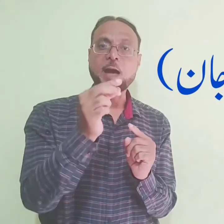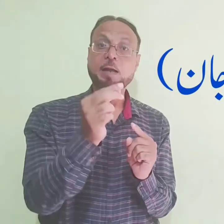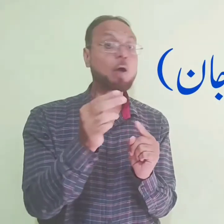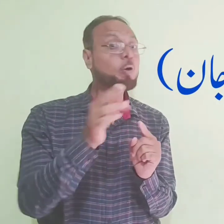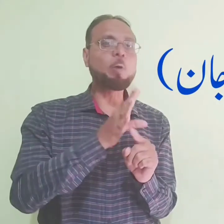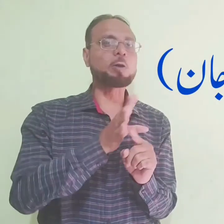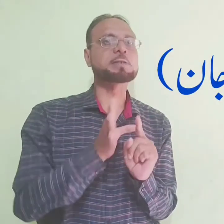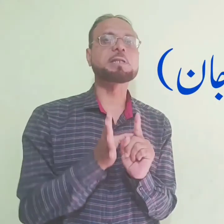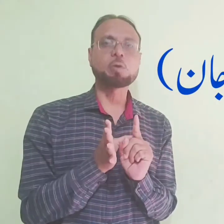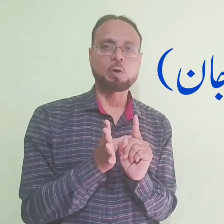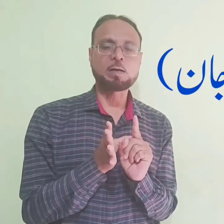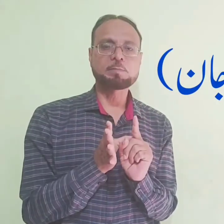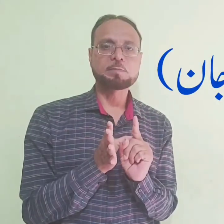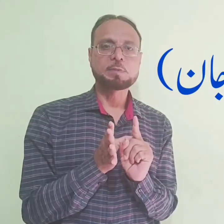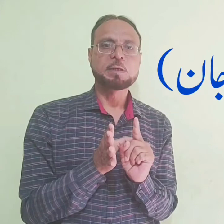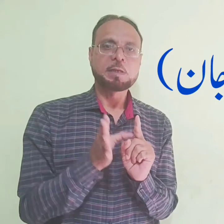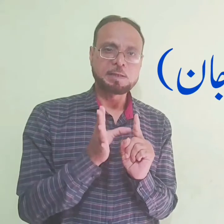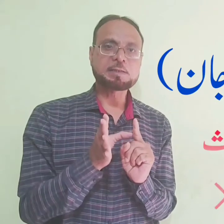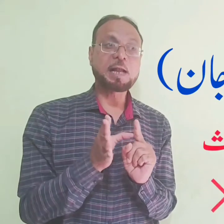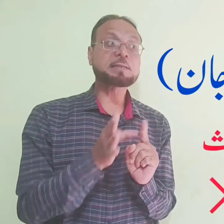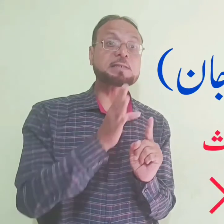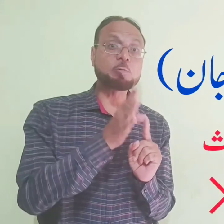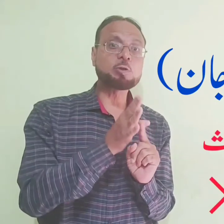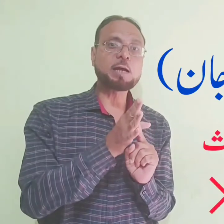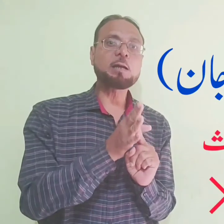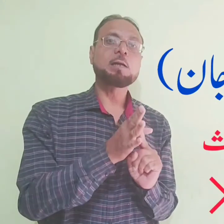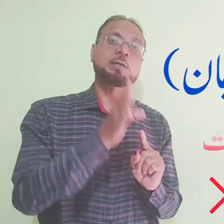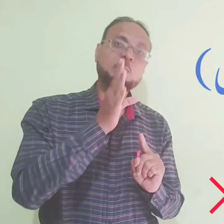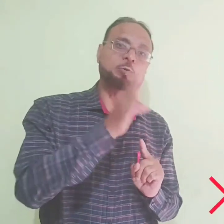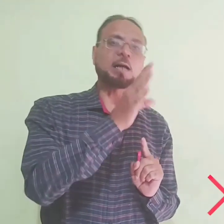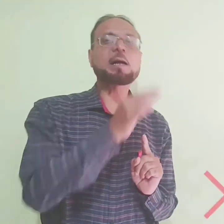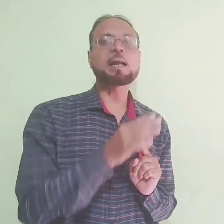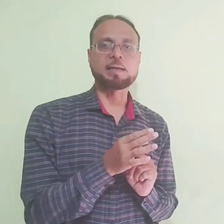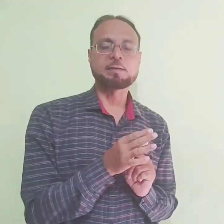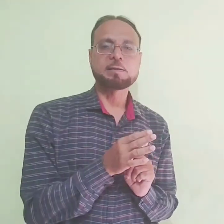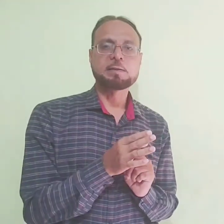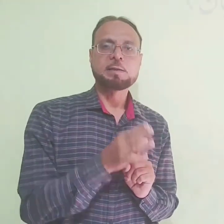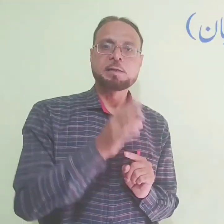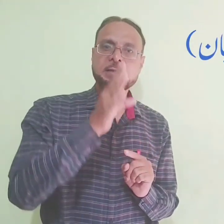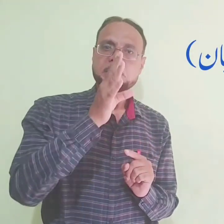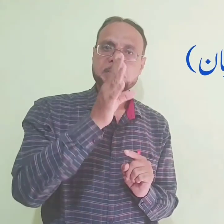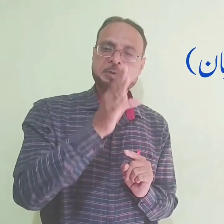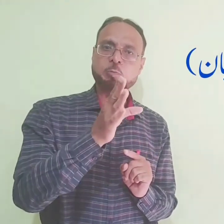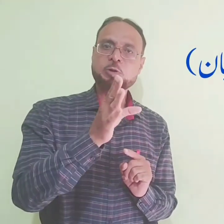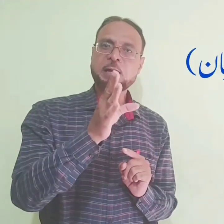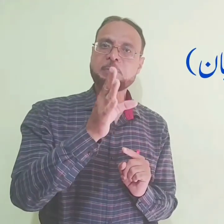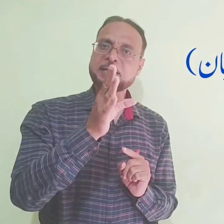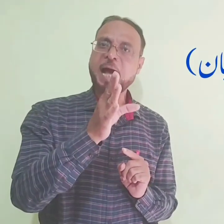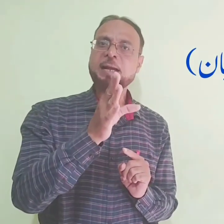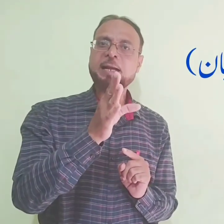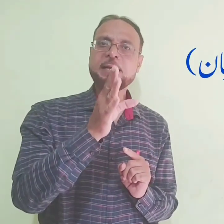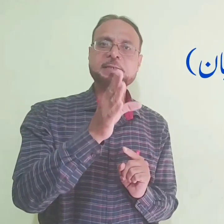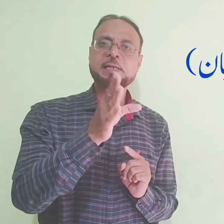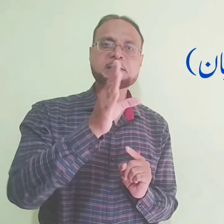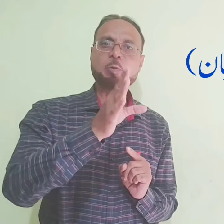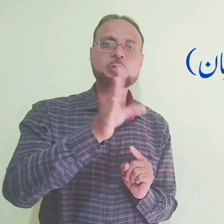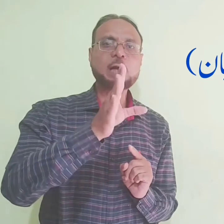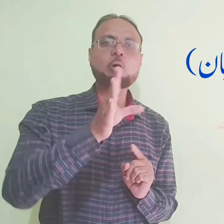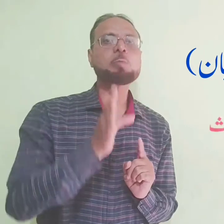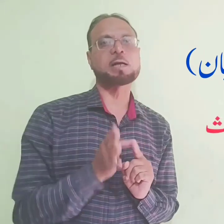का कोई मुअन्नस नहीं होगा। इसी तरह से समुंदर ये मुज़क्कर है, समुंदर बेजान है इसलिए समुंदर का कोई मुज़क्कर